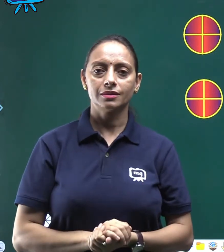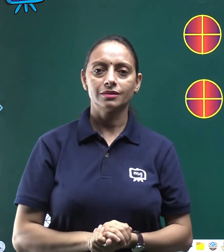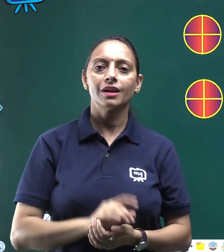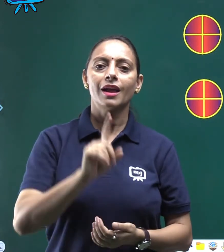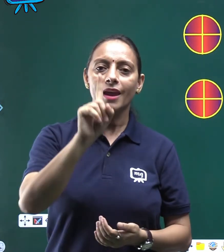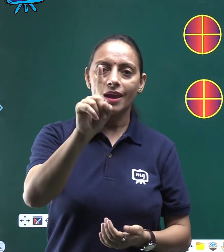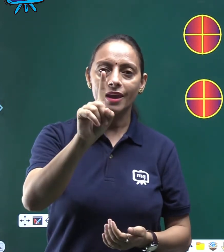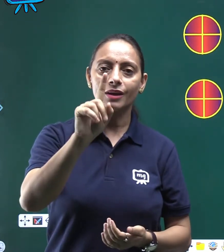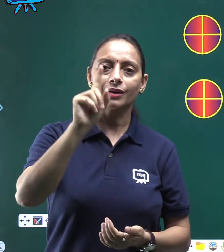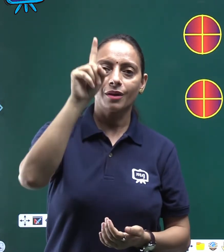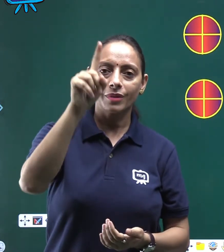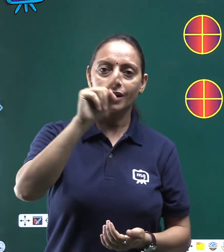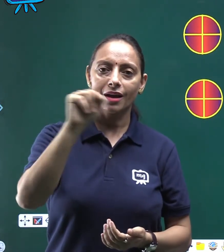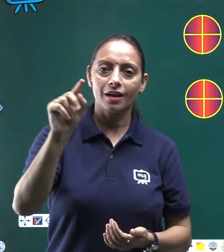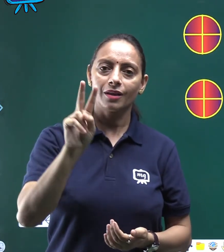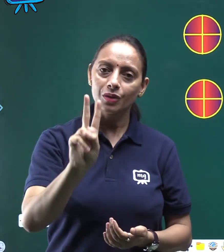डेढ़,